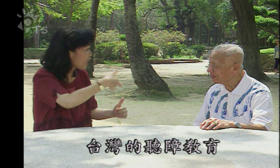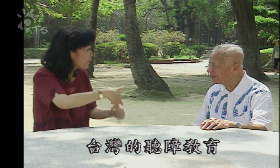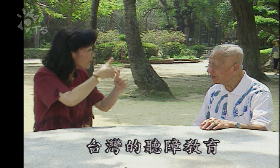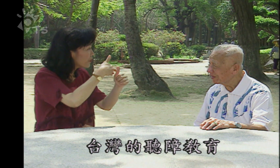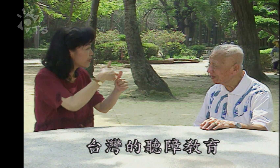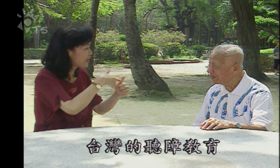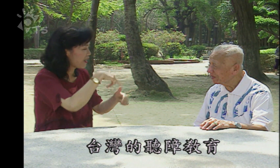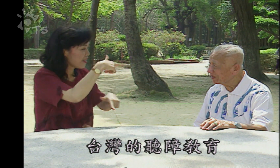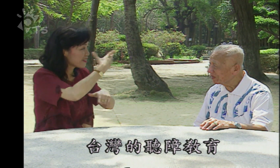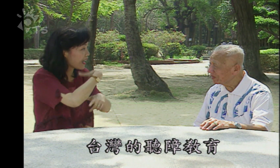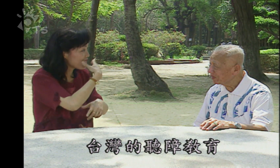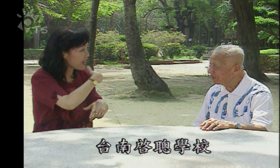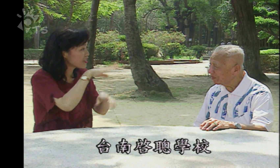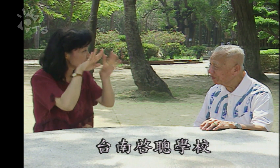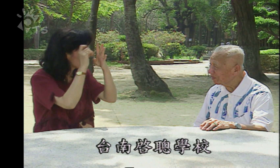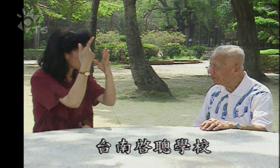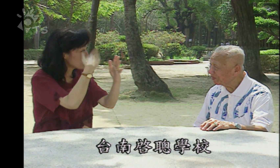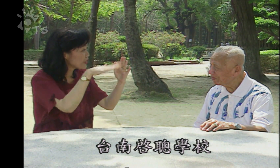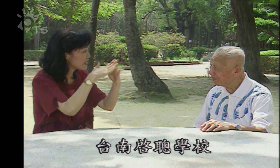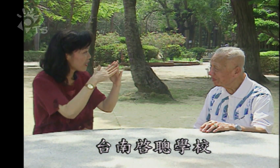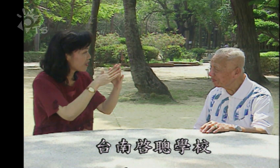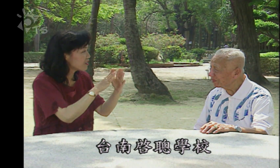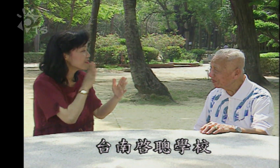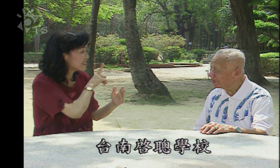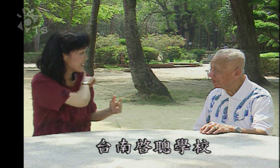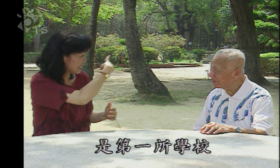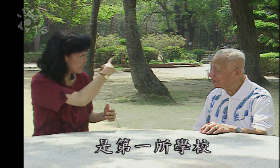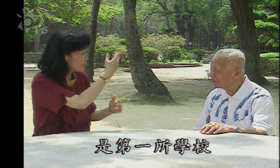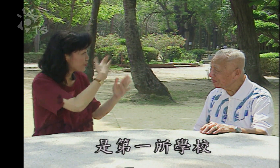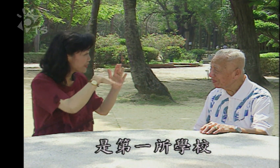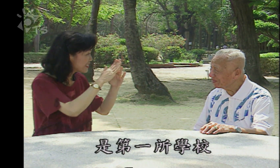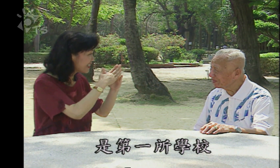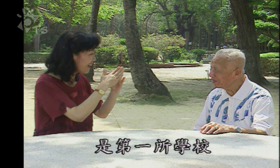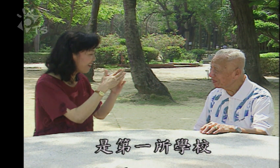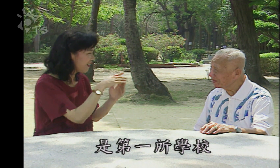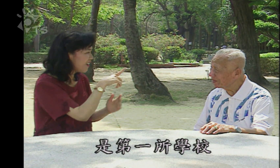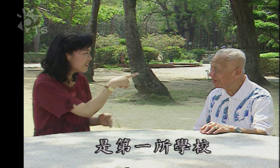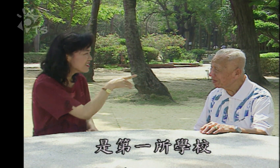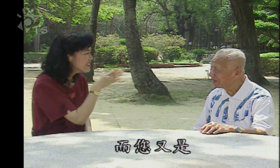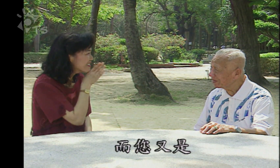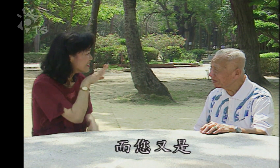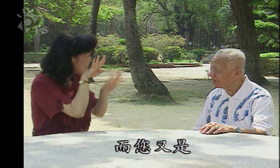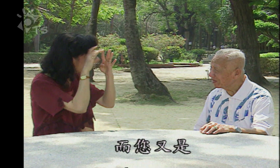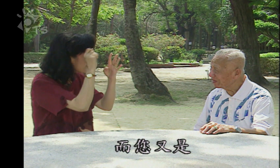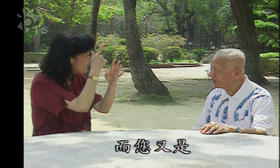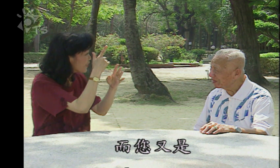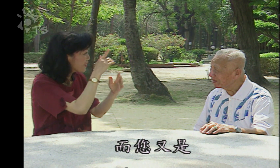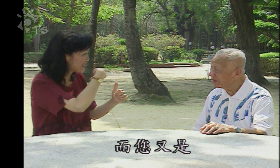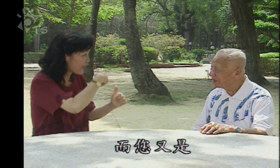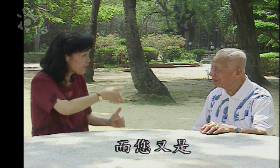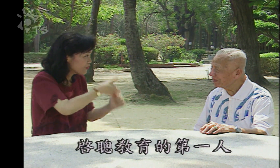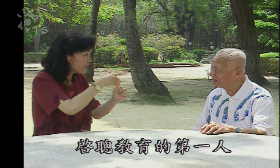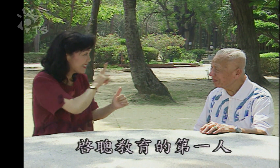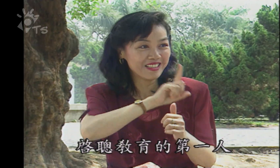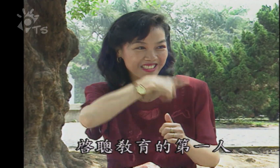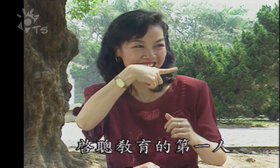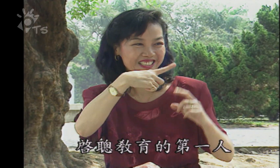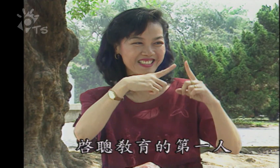哦，台南启聪学校是第一所学校，而您又是启聪教育的第一